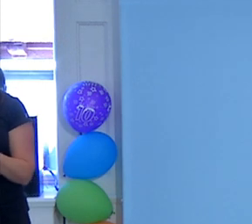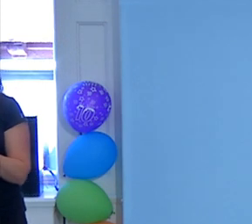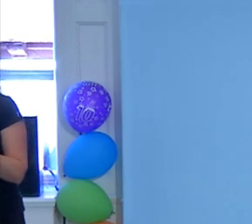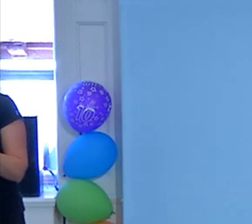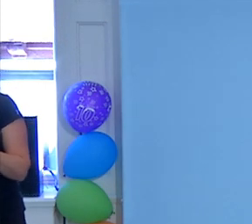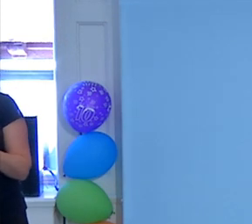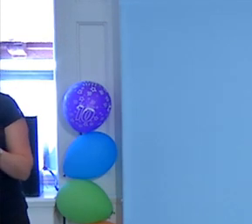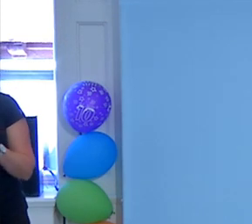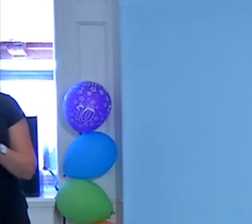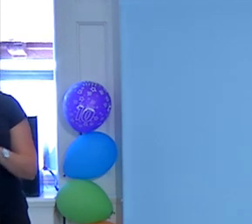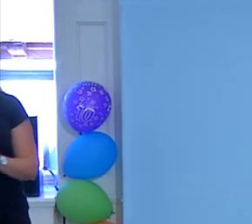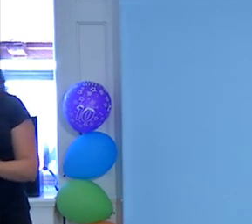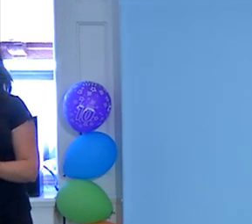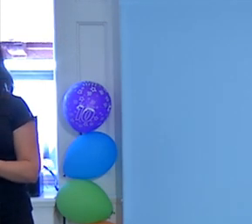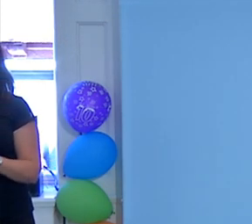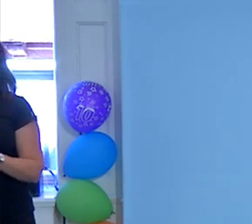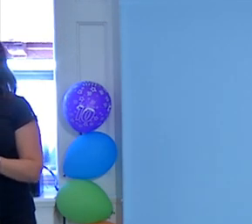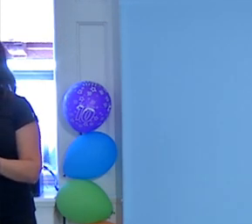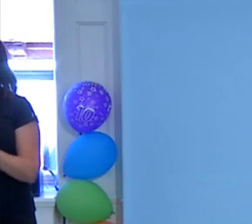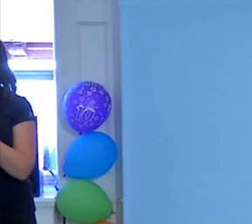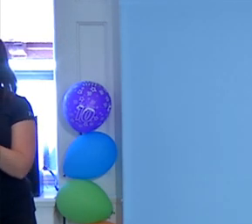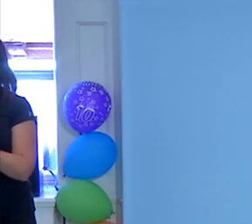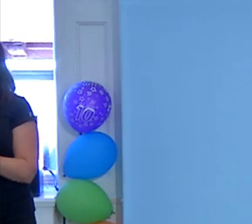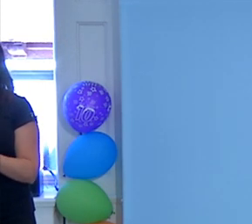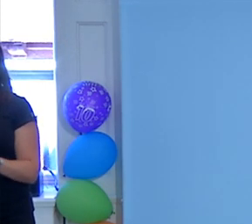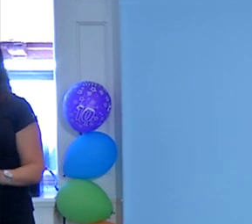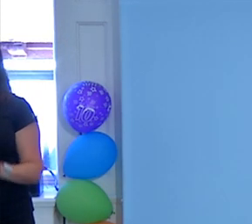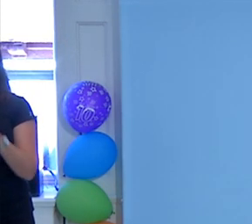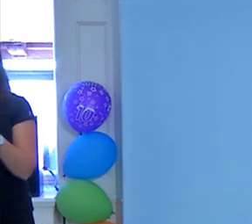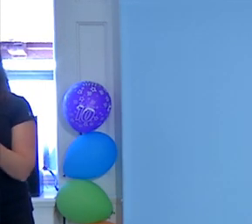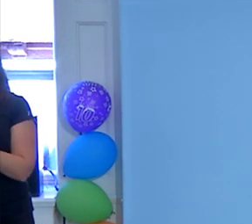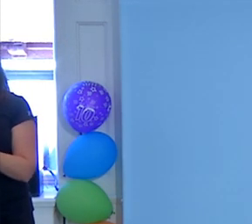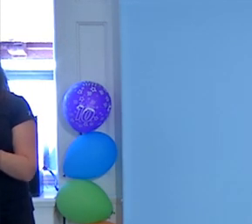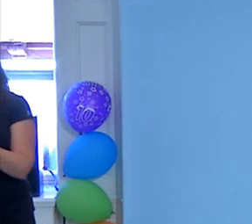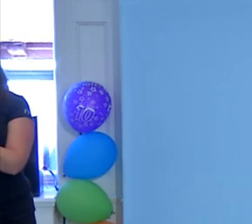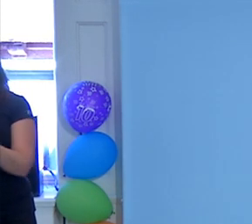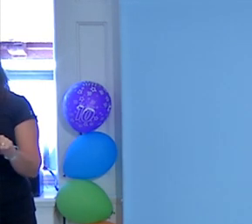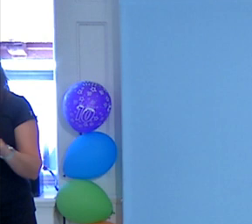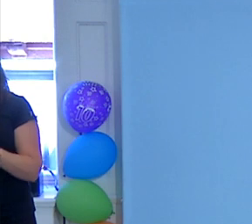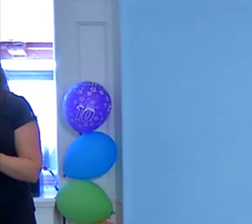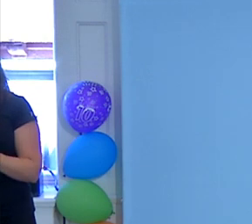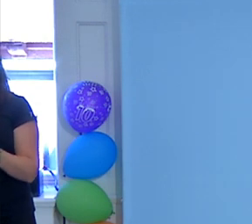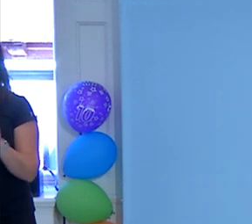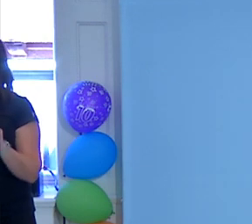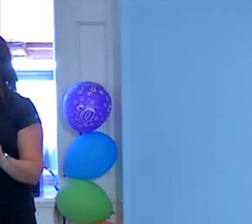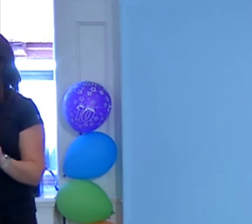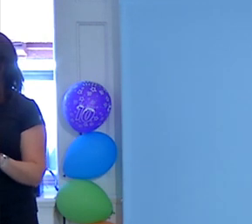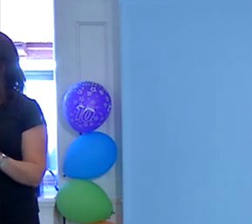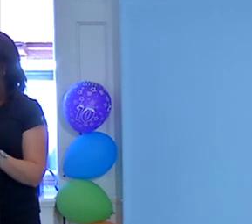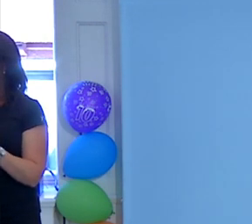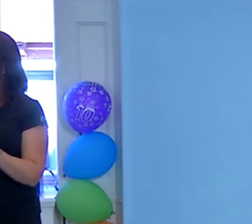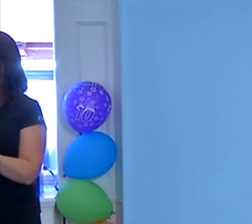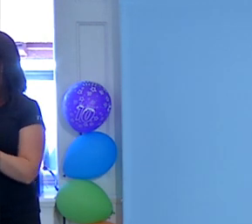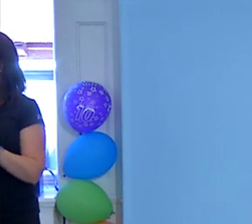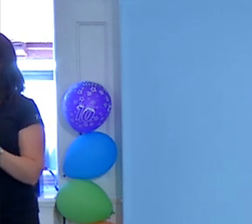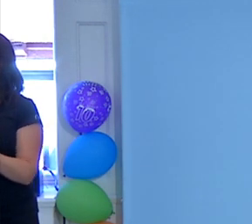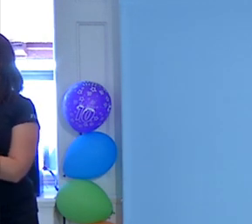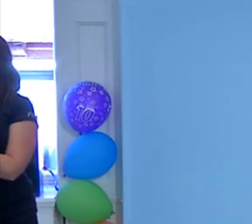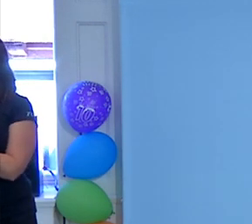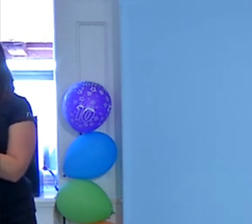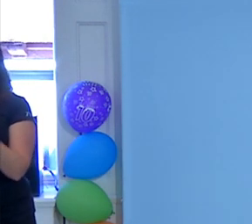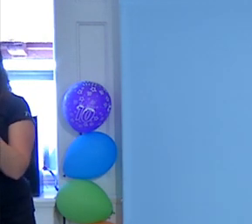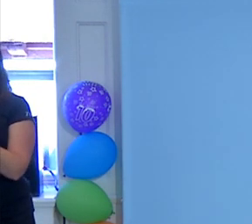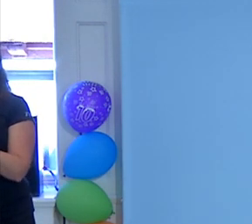Hej allesammans och hej alla som följer oss live på vår sändning. Jag måste också informera om att vi filmar och vi